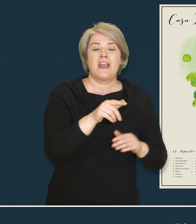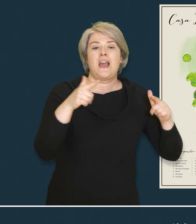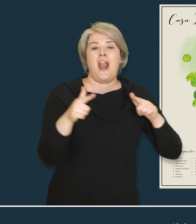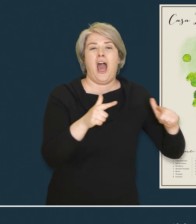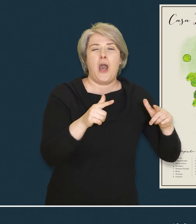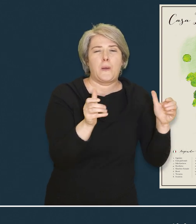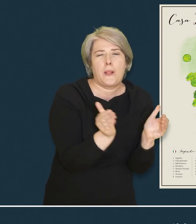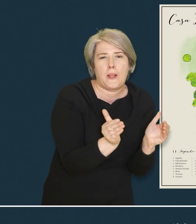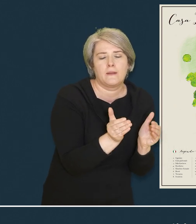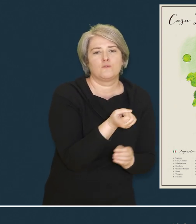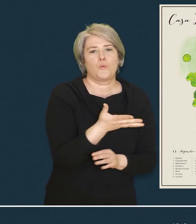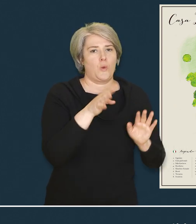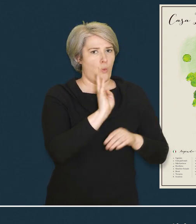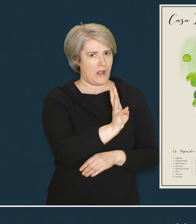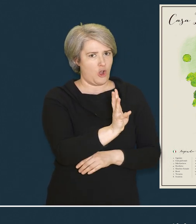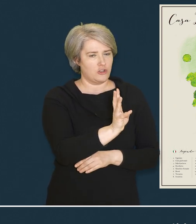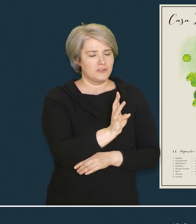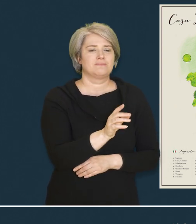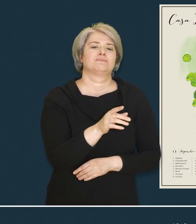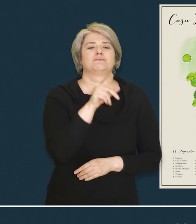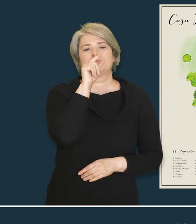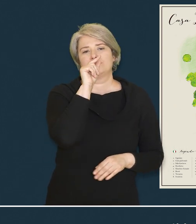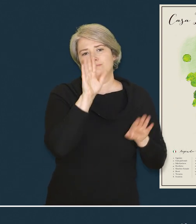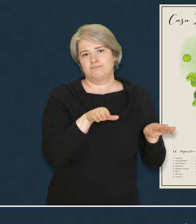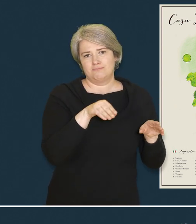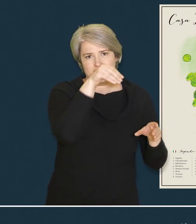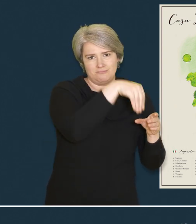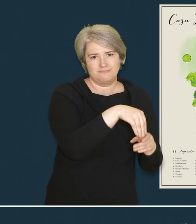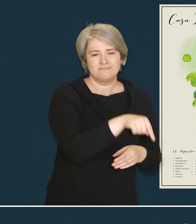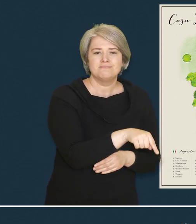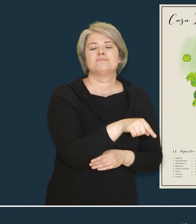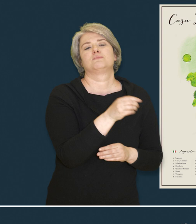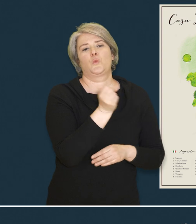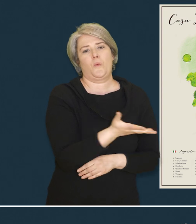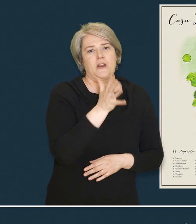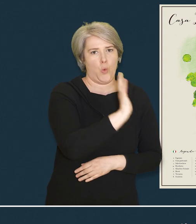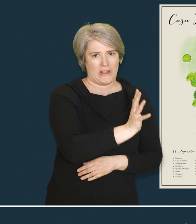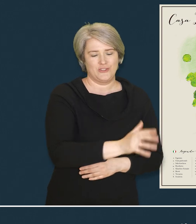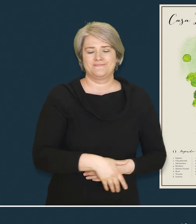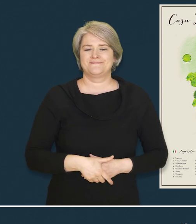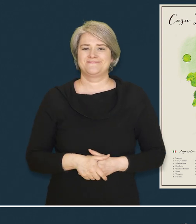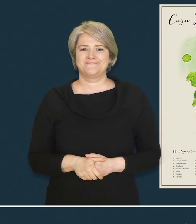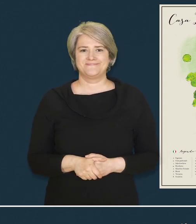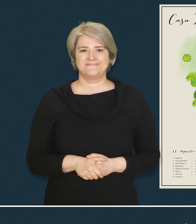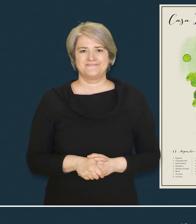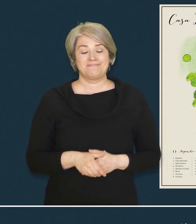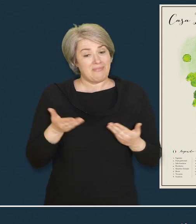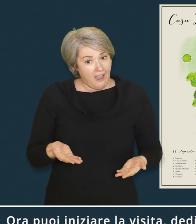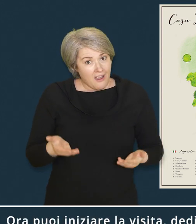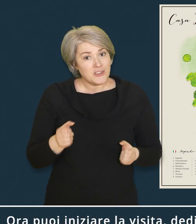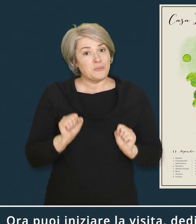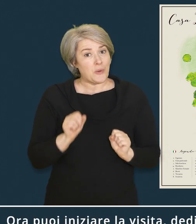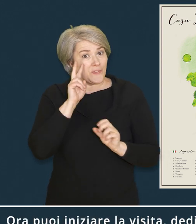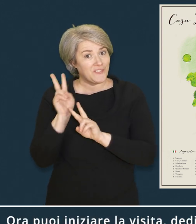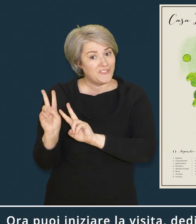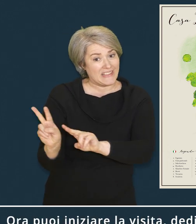Il laghetto, numero 14. E il pollaio, numero 15.